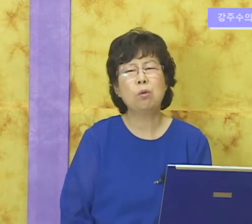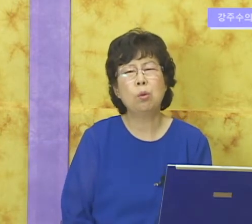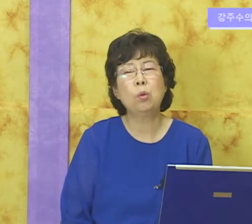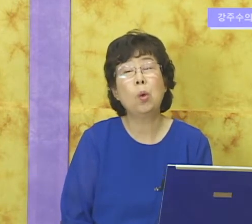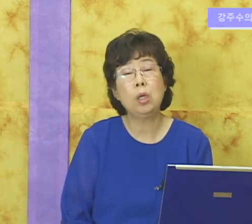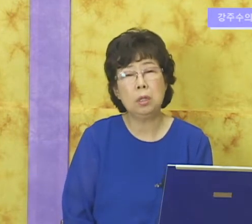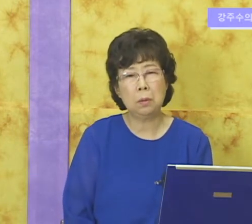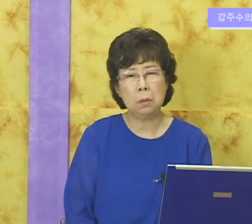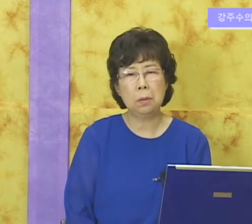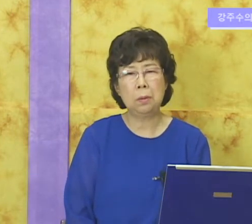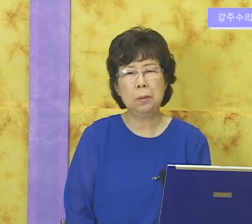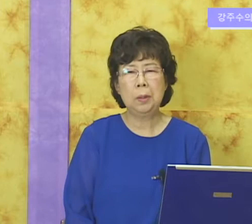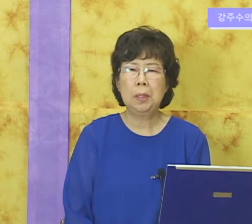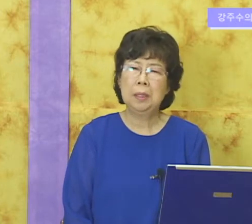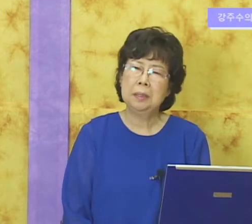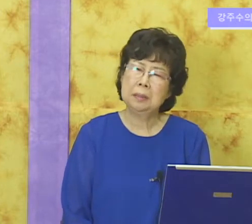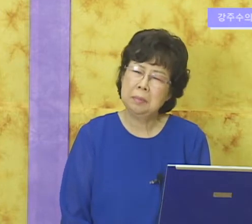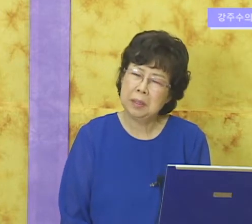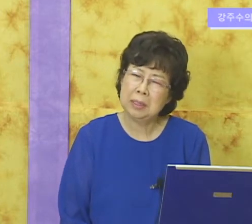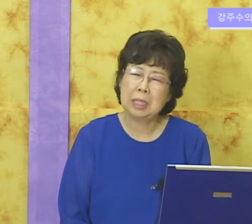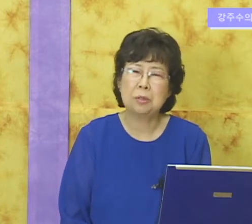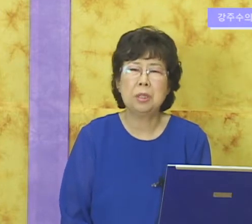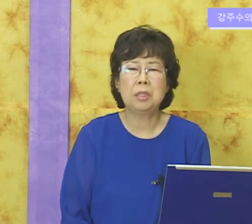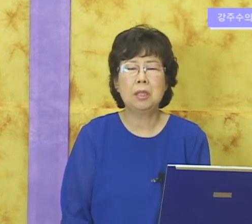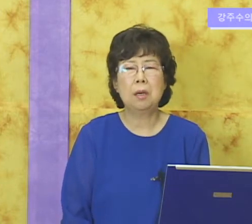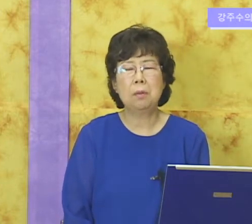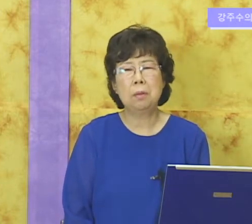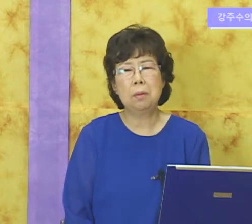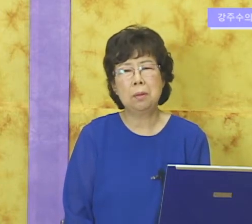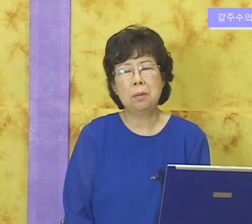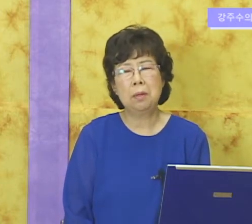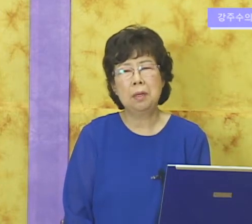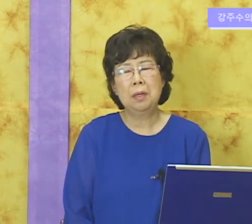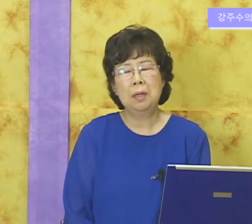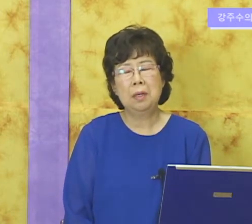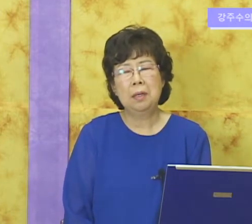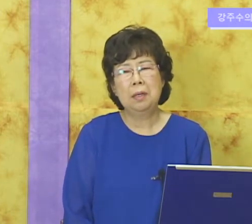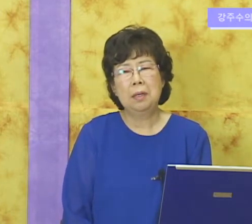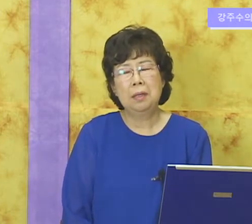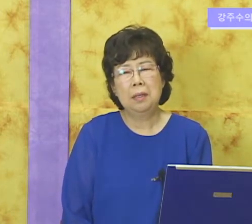또 놀리고 그러면서 사춘기 지나고